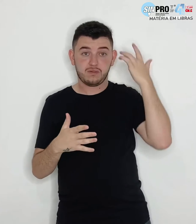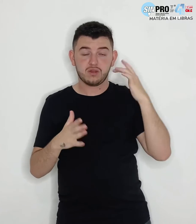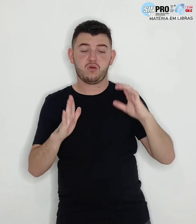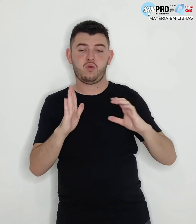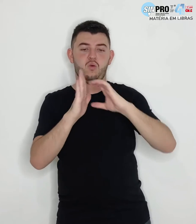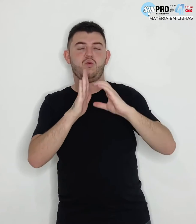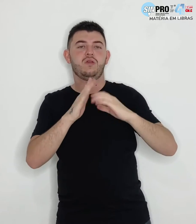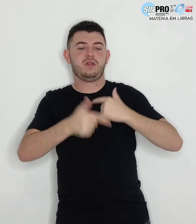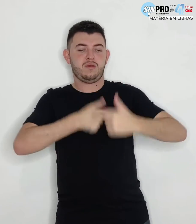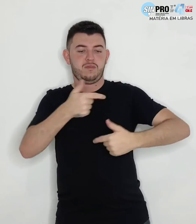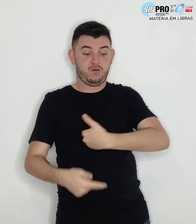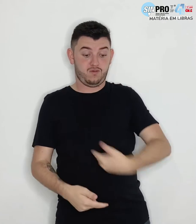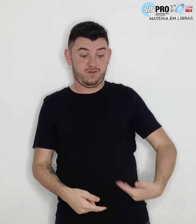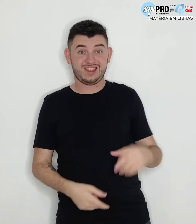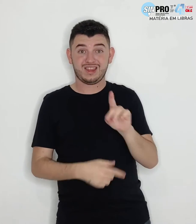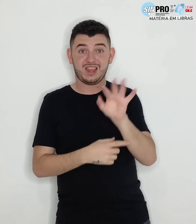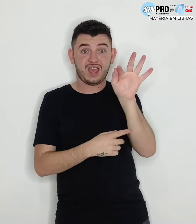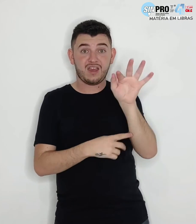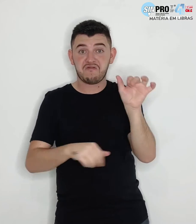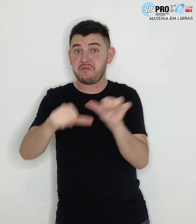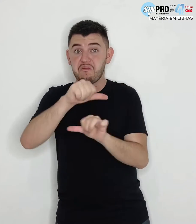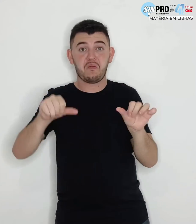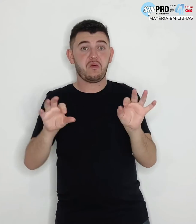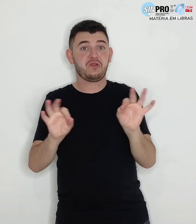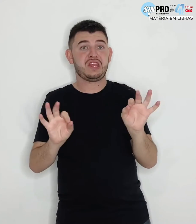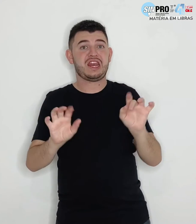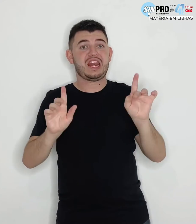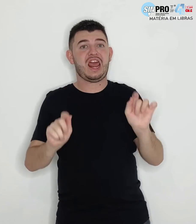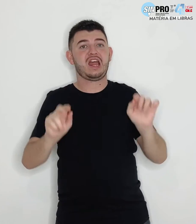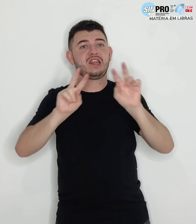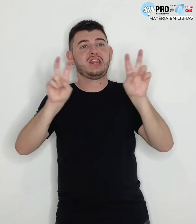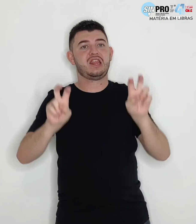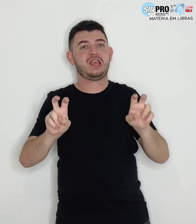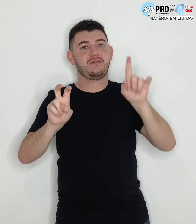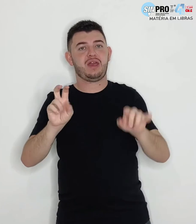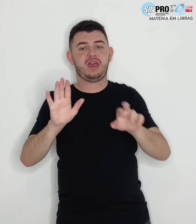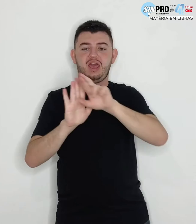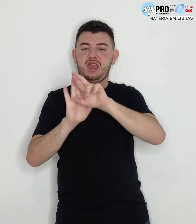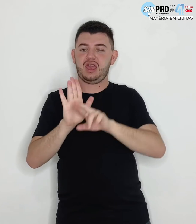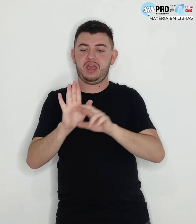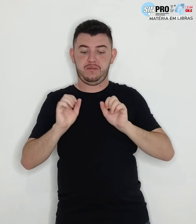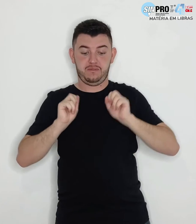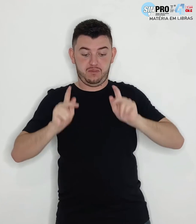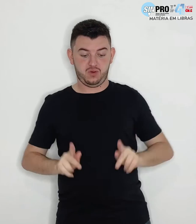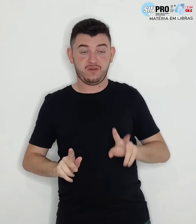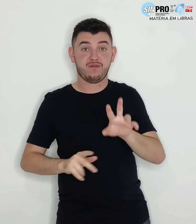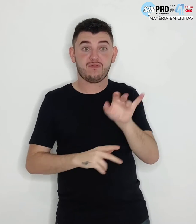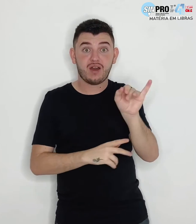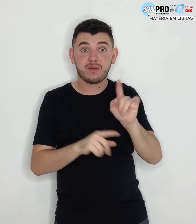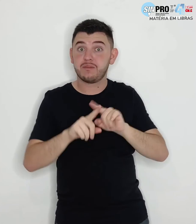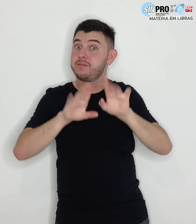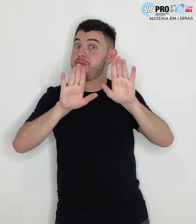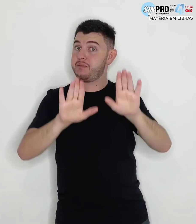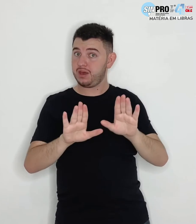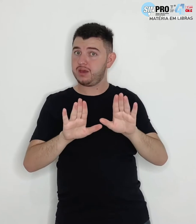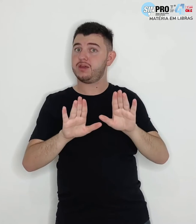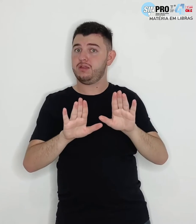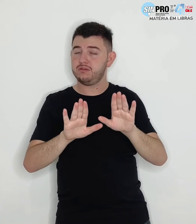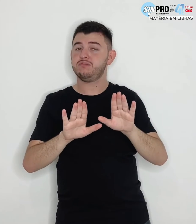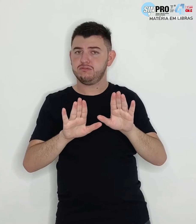os servidores públicos do Distrito Federal, nada muda no que diz respeito aos critérios para a aposentadoria.